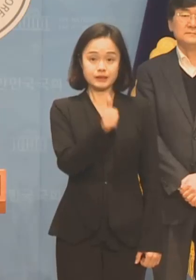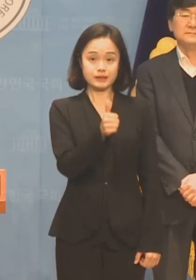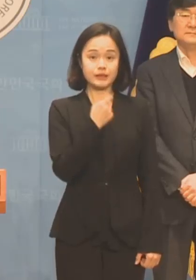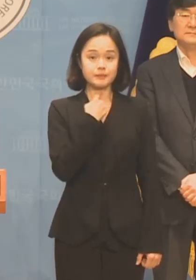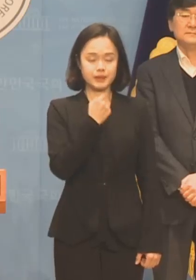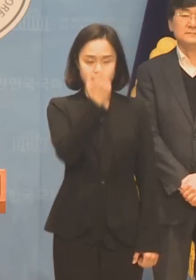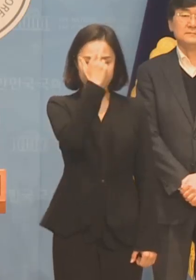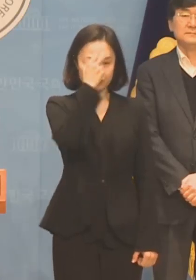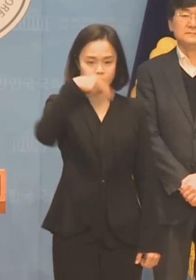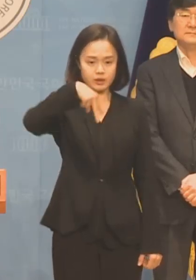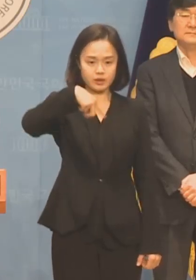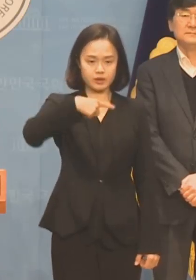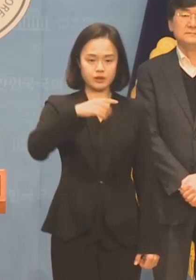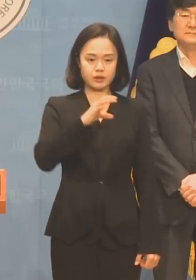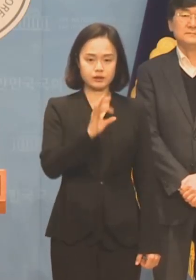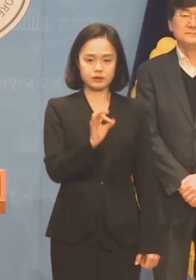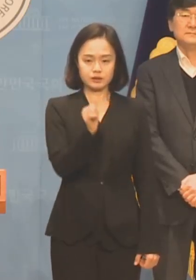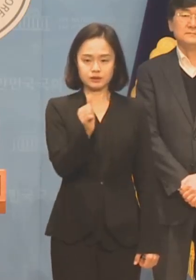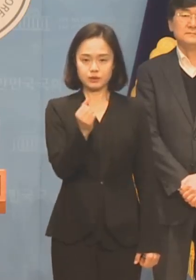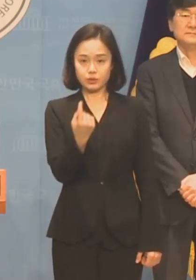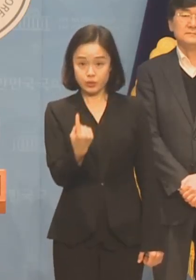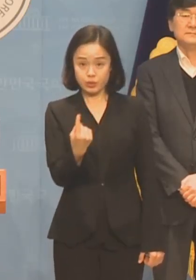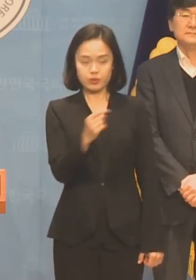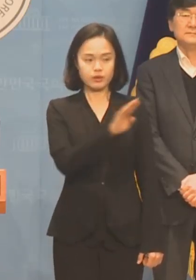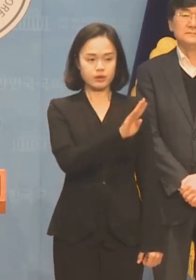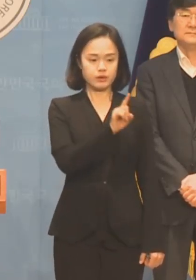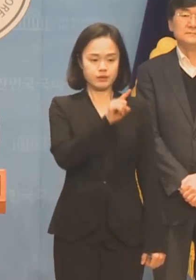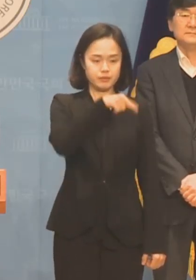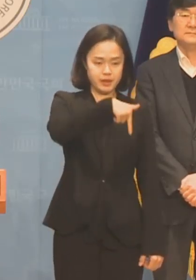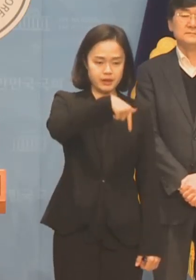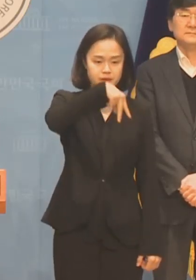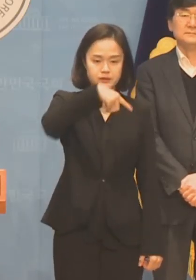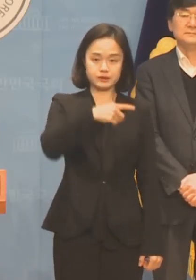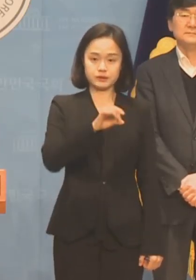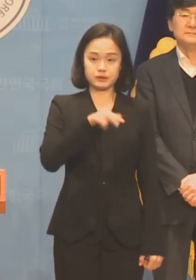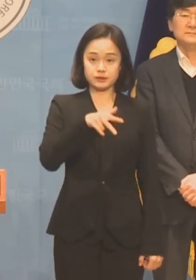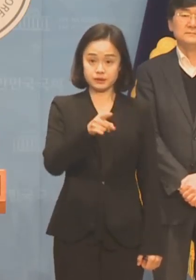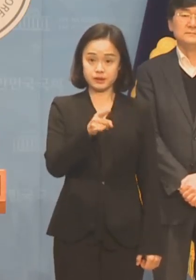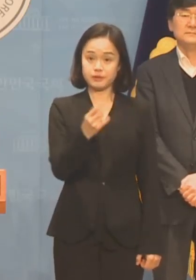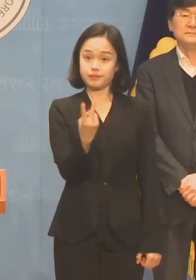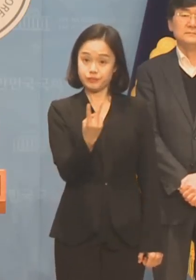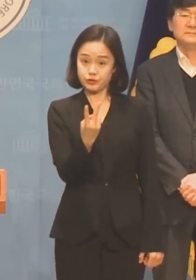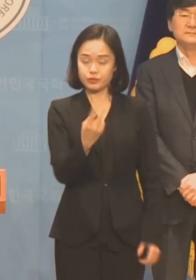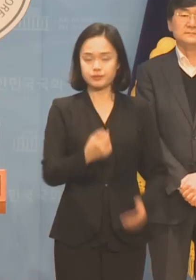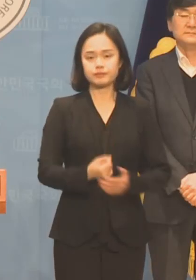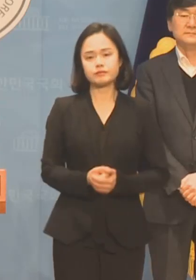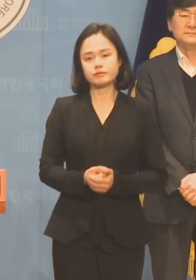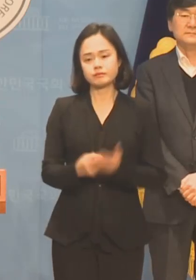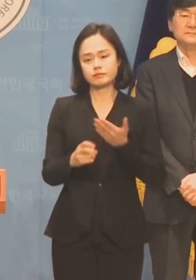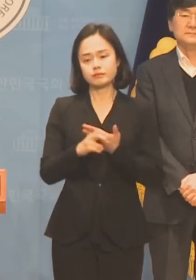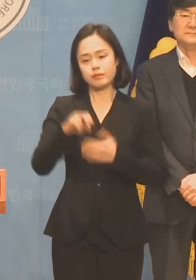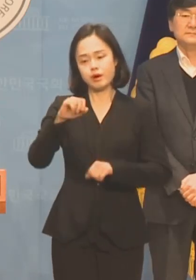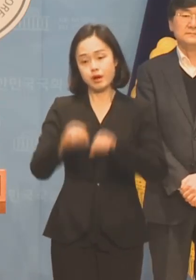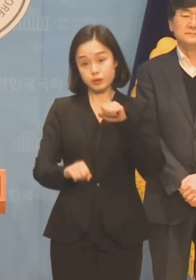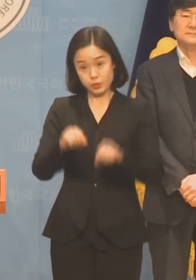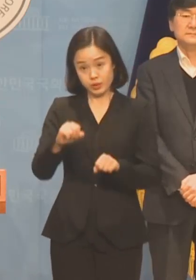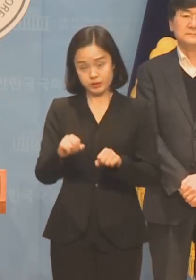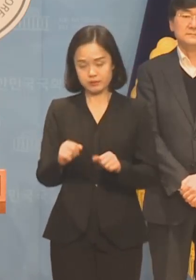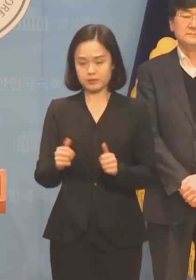등에 대한 부당 노동 행위에 대해서 벌금형을 선고했는데 이